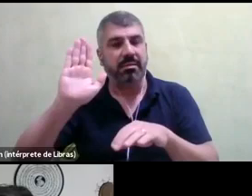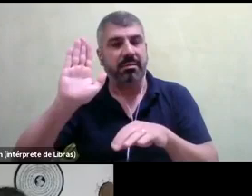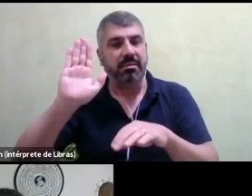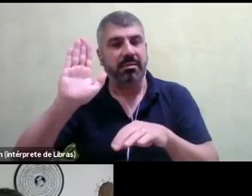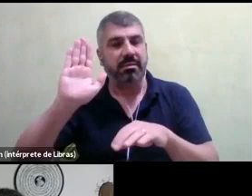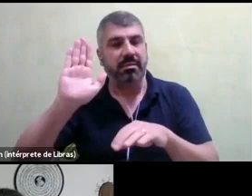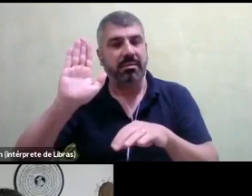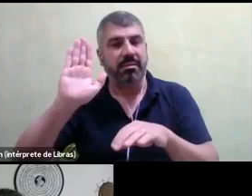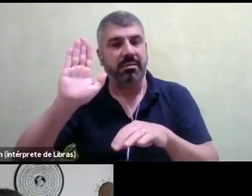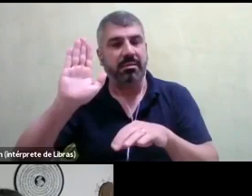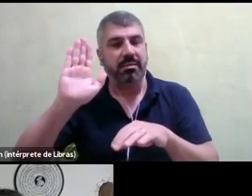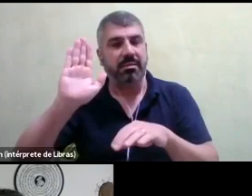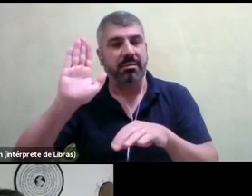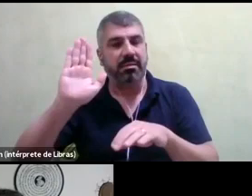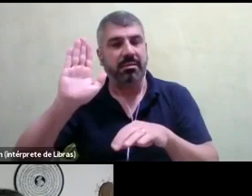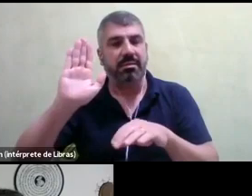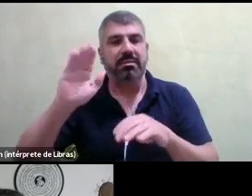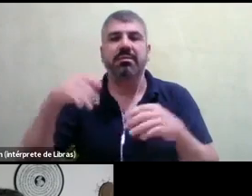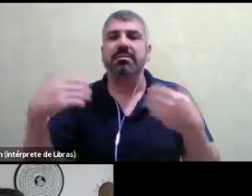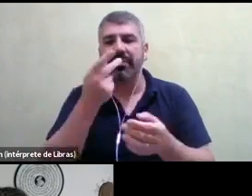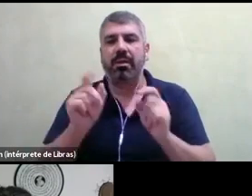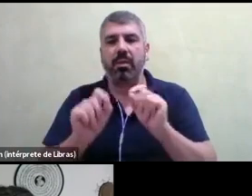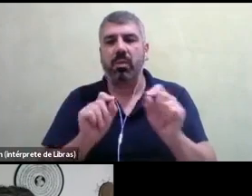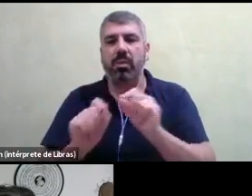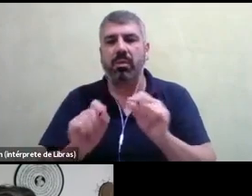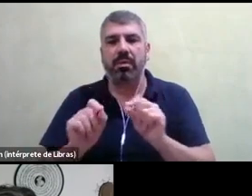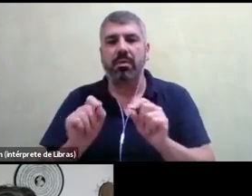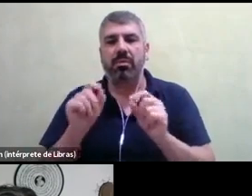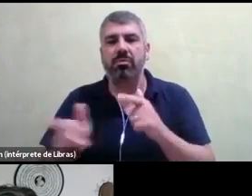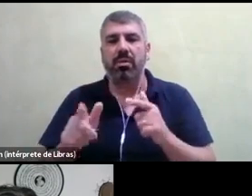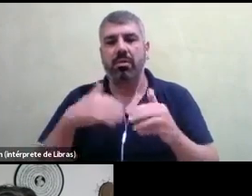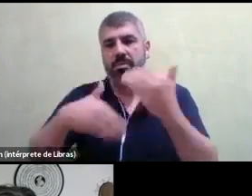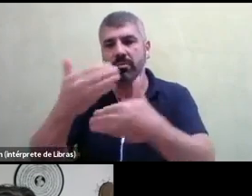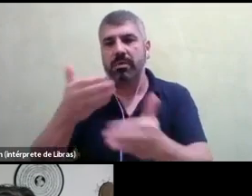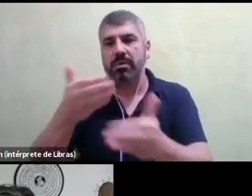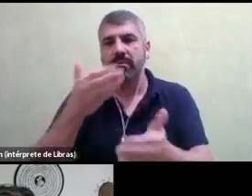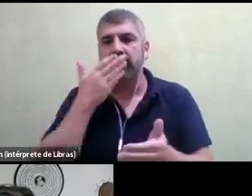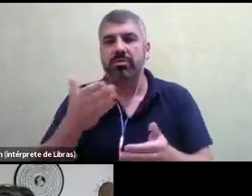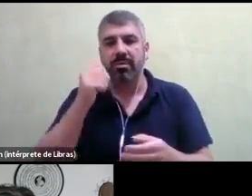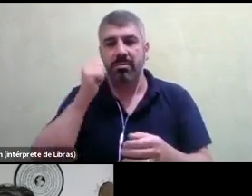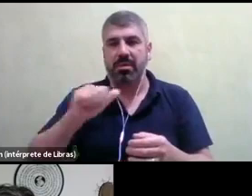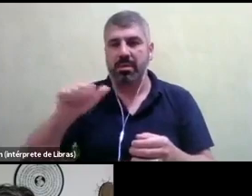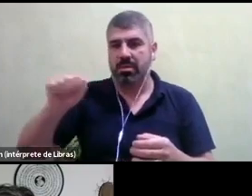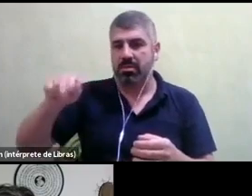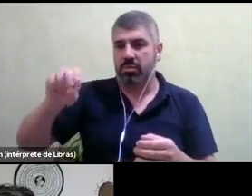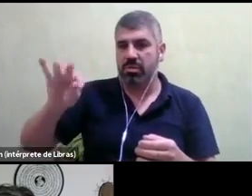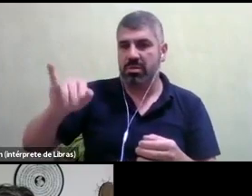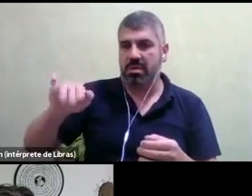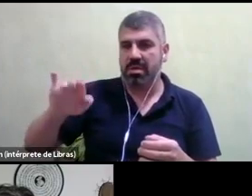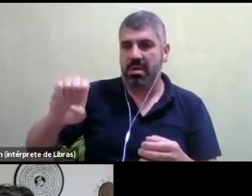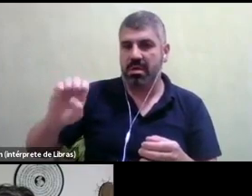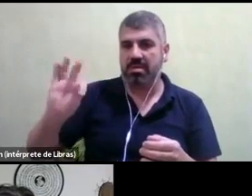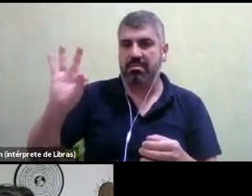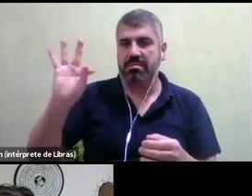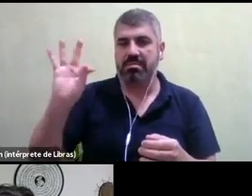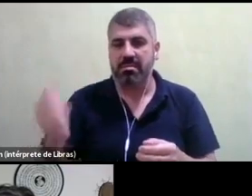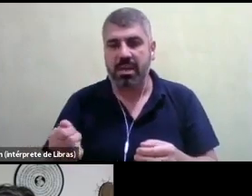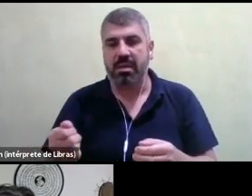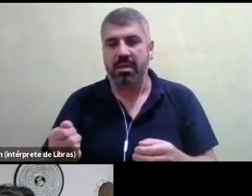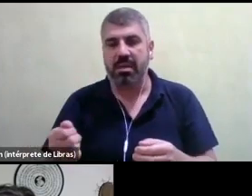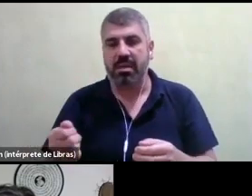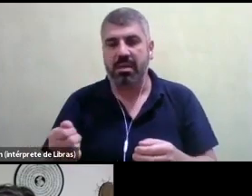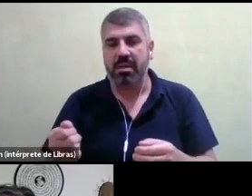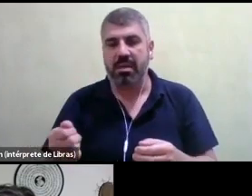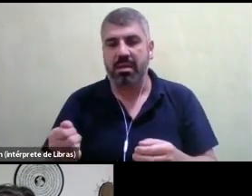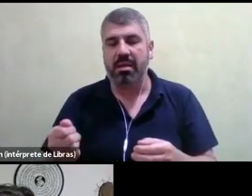sobre esse processo, eu vou pedir para a Antonieta, que no nosso grupo, como uma das pessoas que liderou esse processo, vai poder